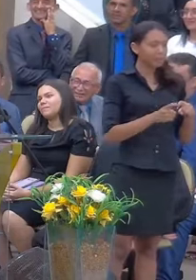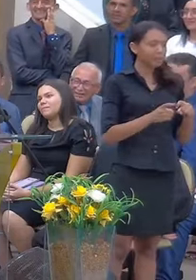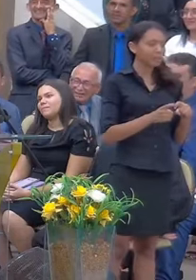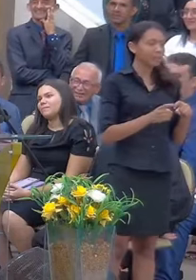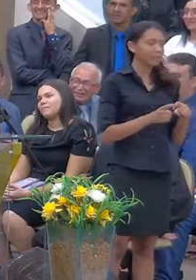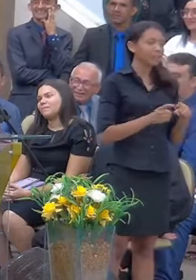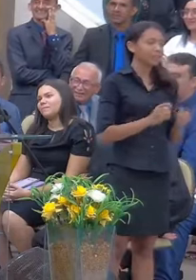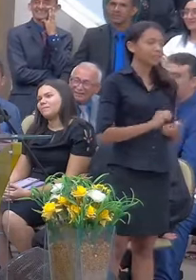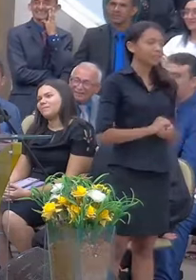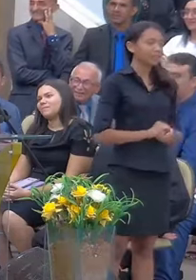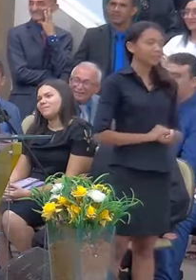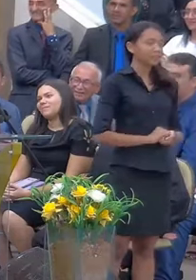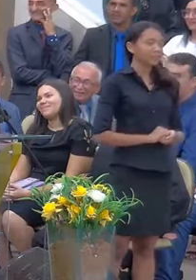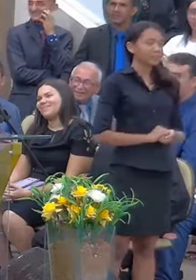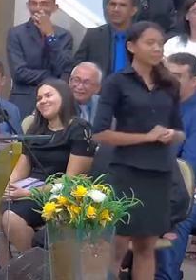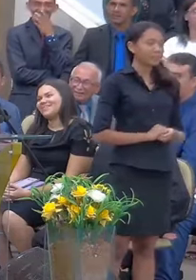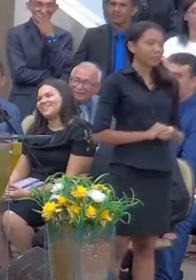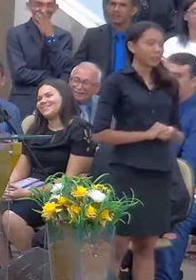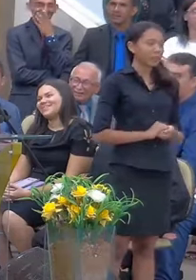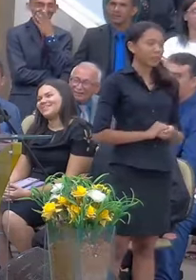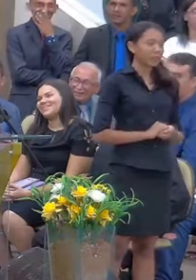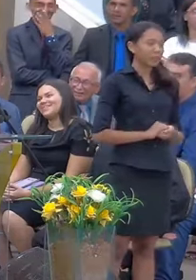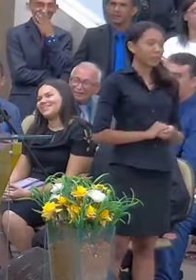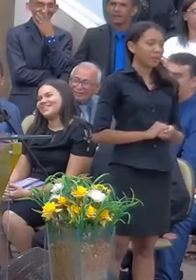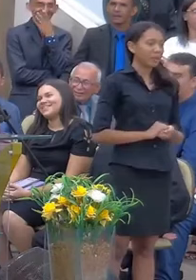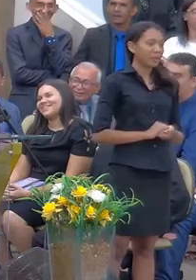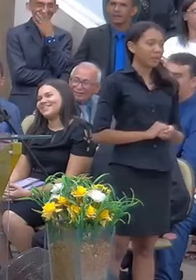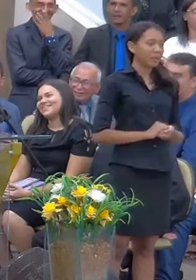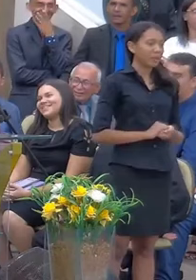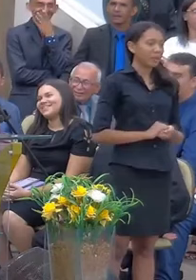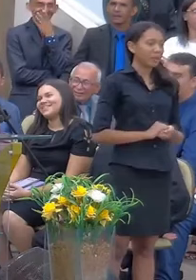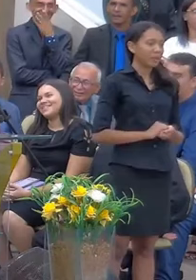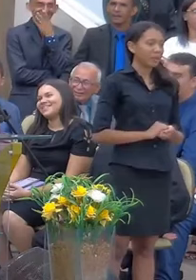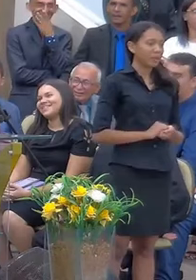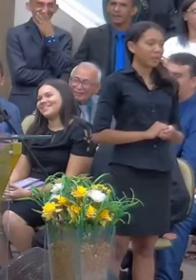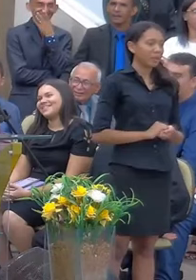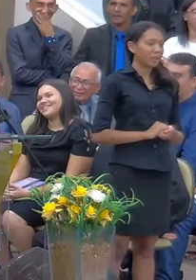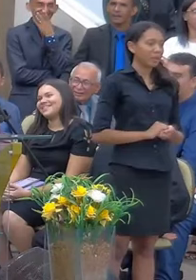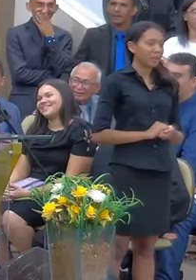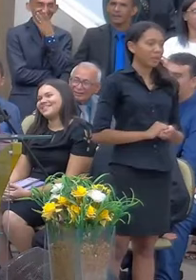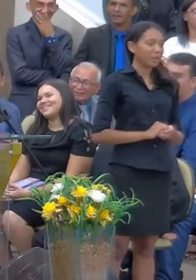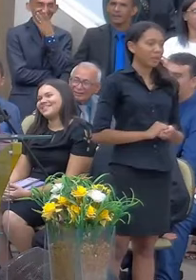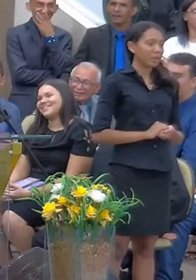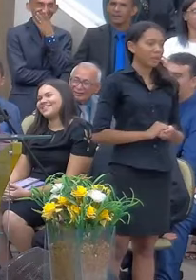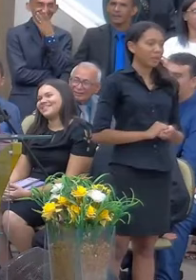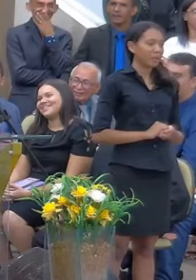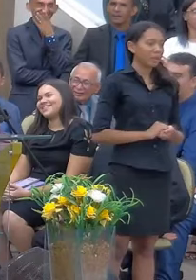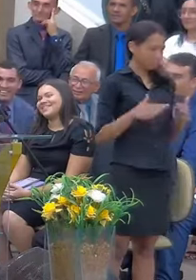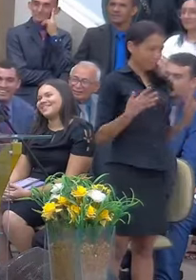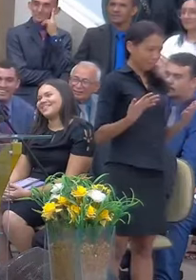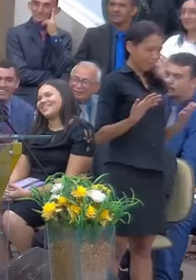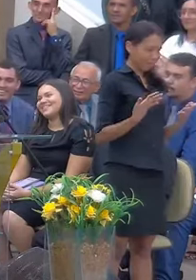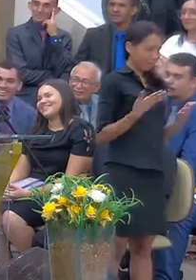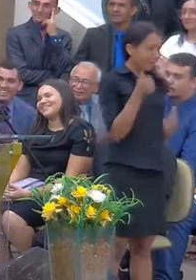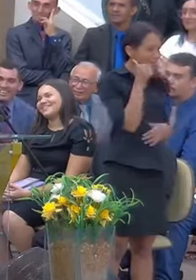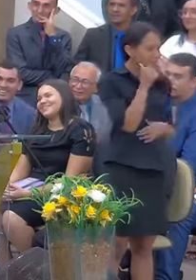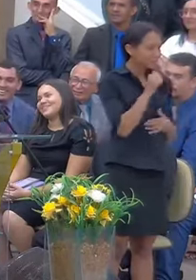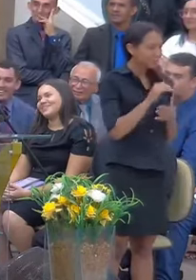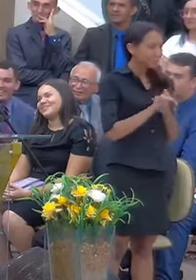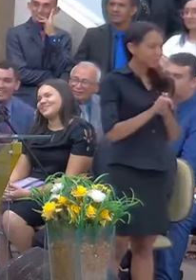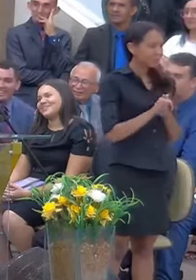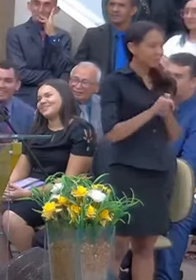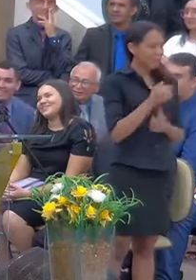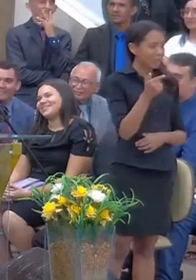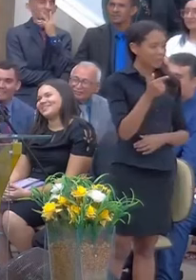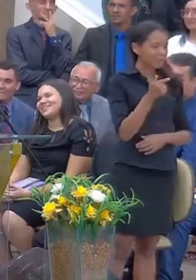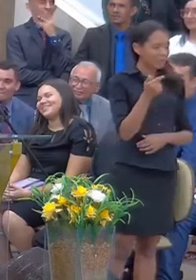Ele levantou tudo. Tem uma geral. Eu disse, rápido, eu disse, tudo. Eu estou numa segunda